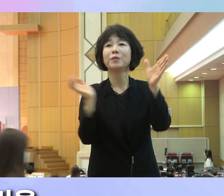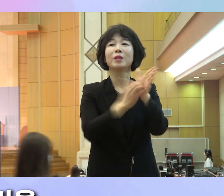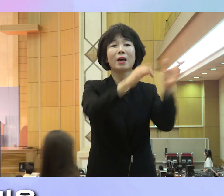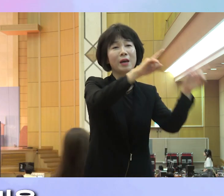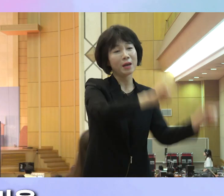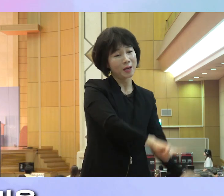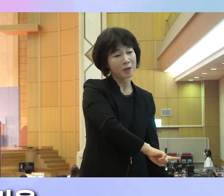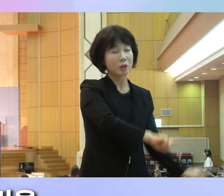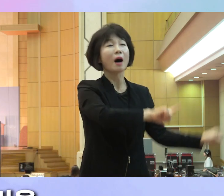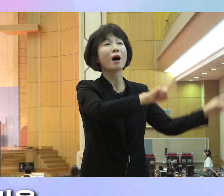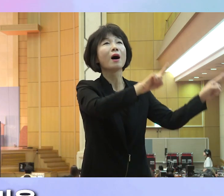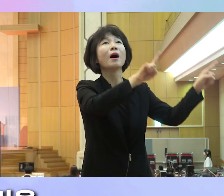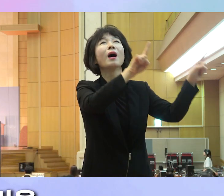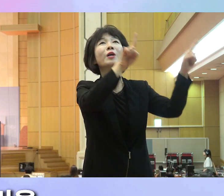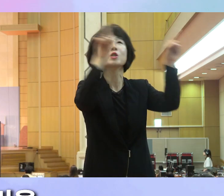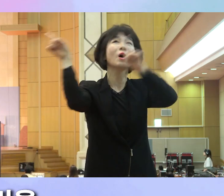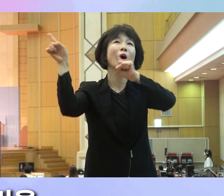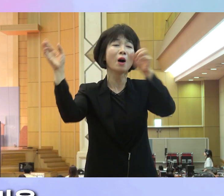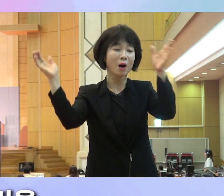사셨네